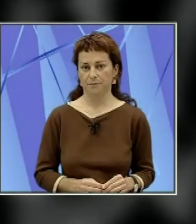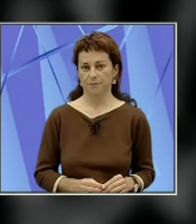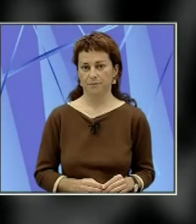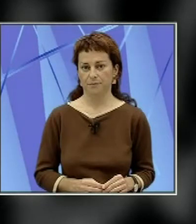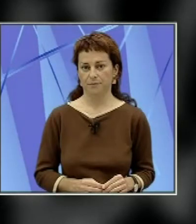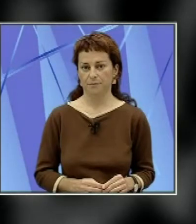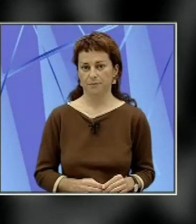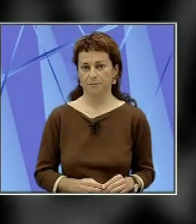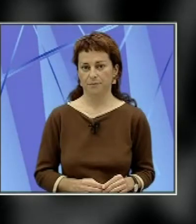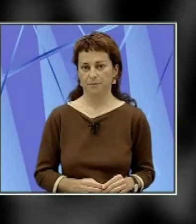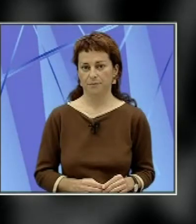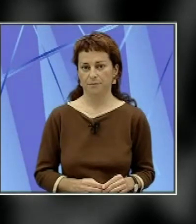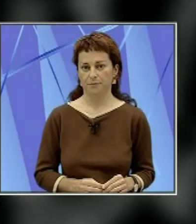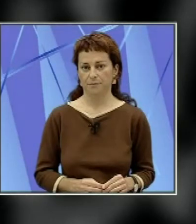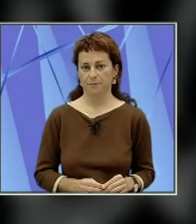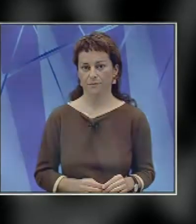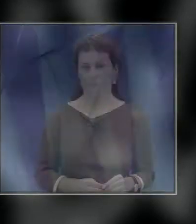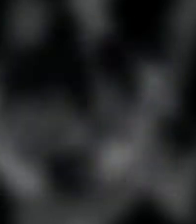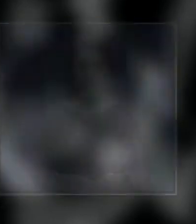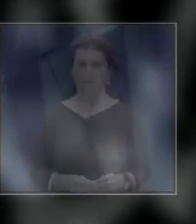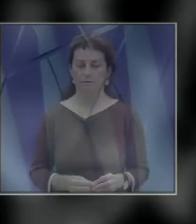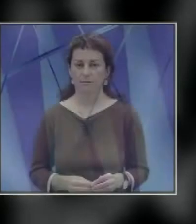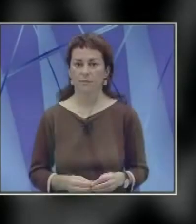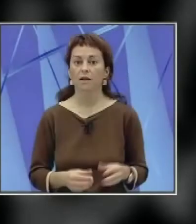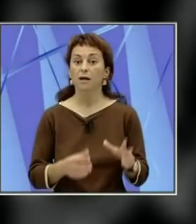Ezkoaz Bilbora, Donostiara baizik.